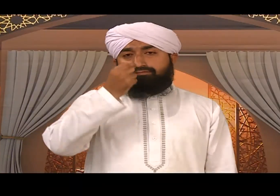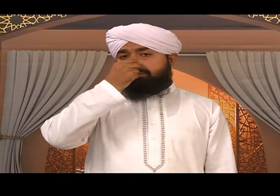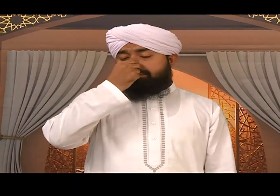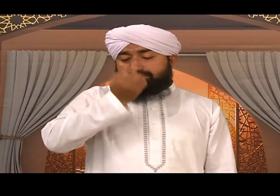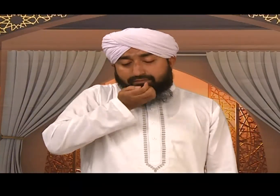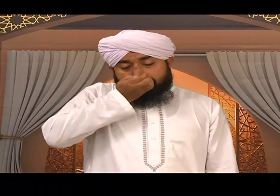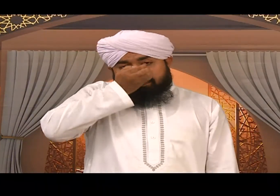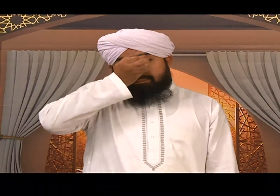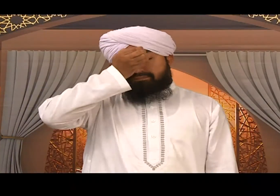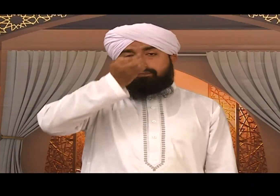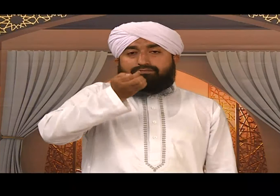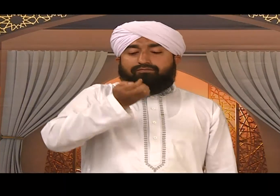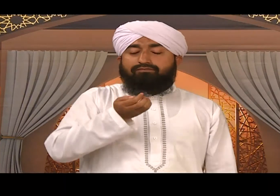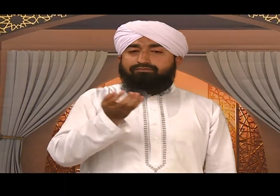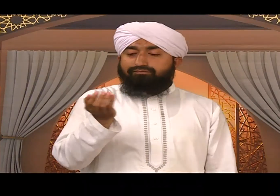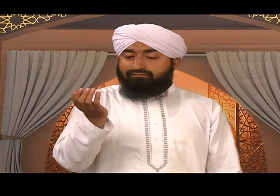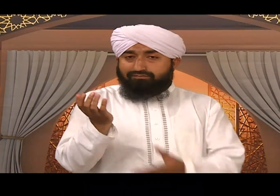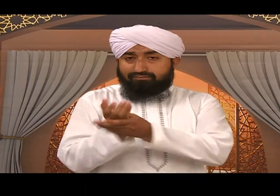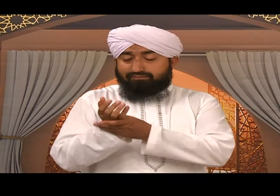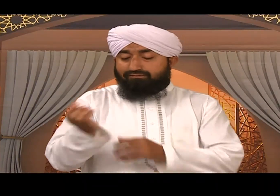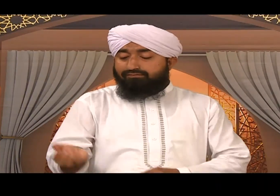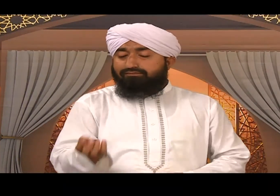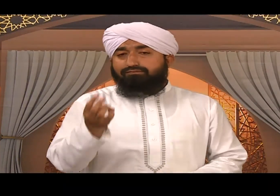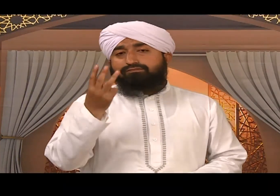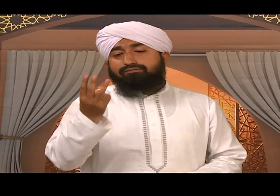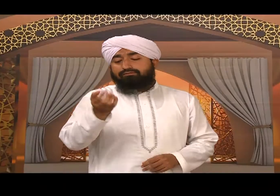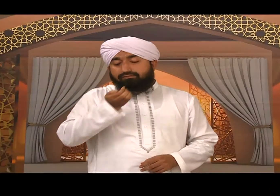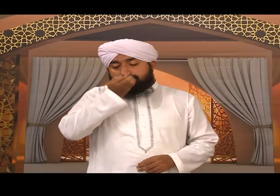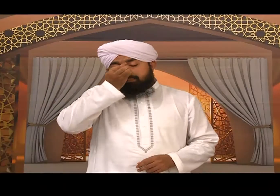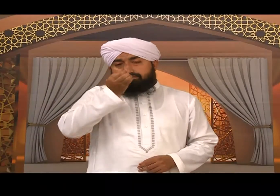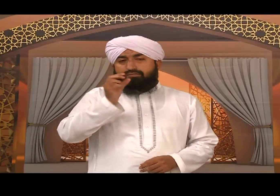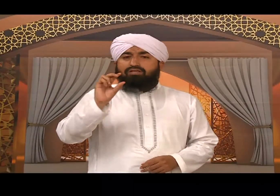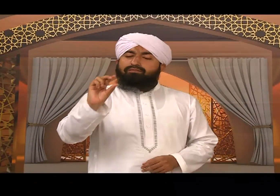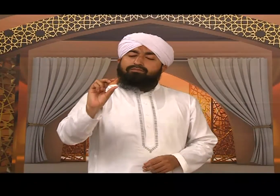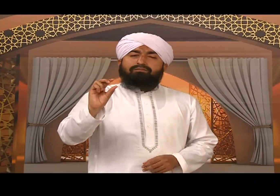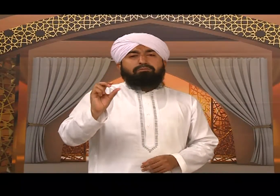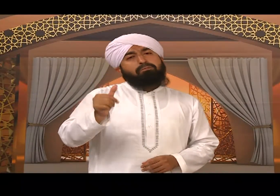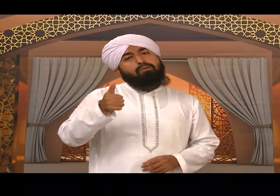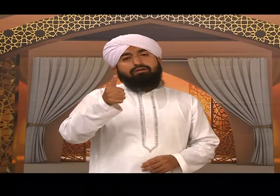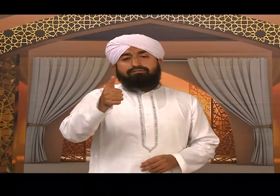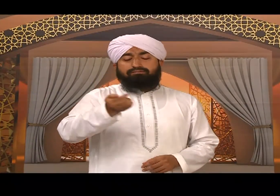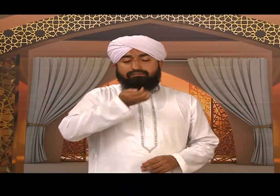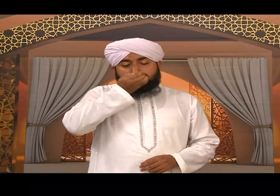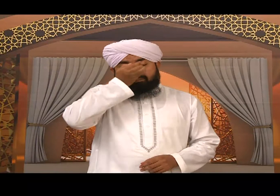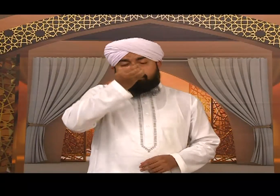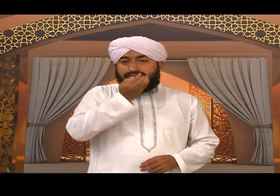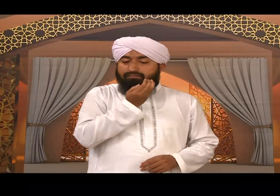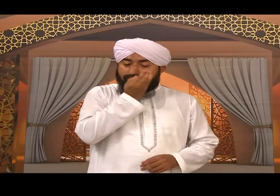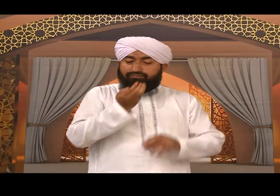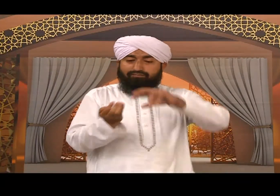میں پانی چڑھانا۔ پھر سیدھے ہی ہاتھ کے 3 چلو۔ اب ہر بار آدھا چلو پانی کافی ہے سے ہر بار نل